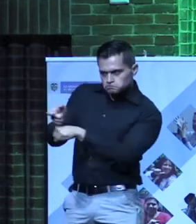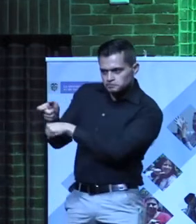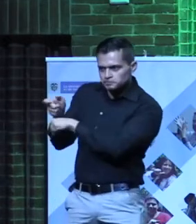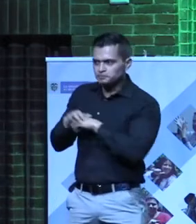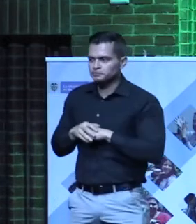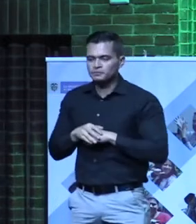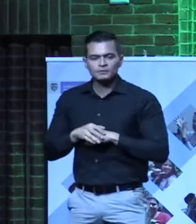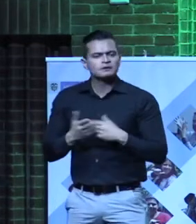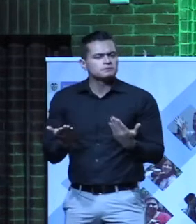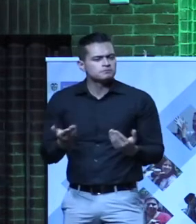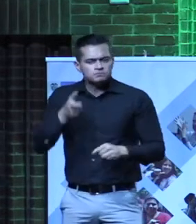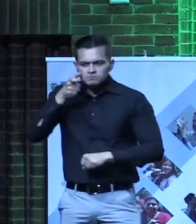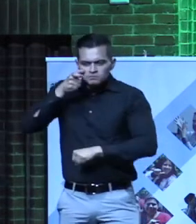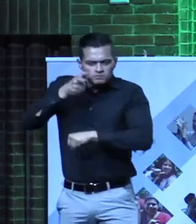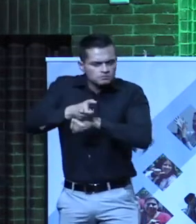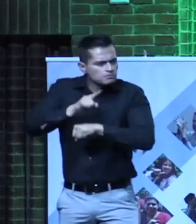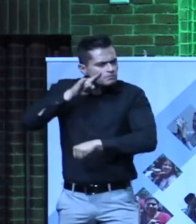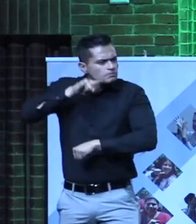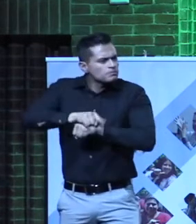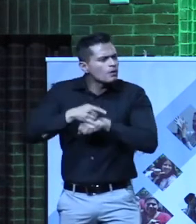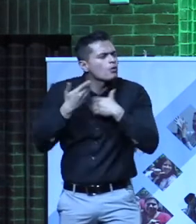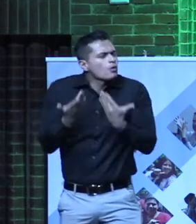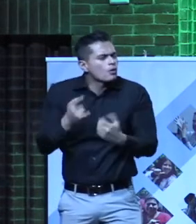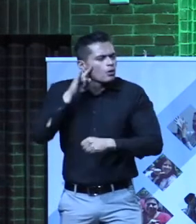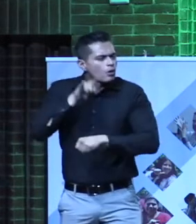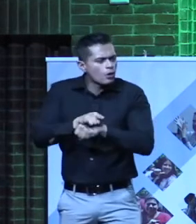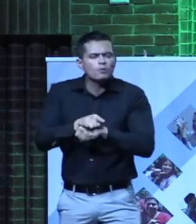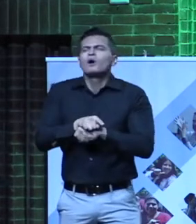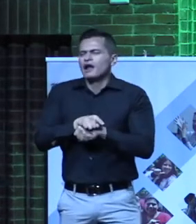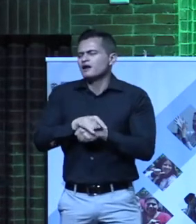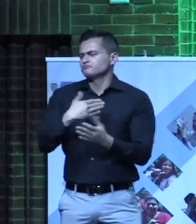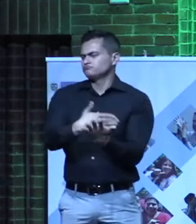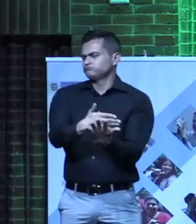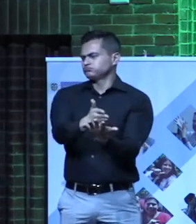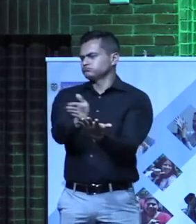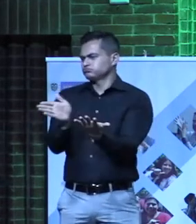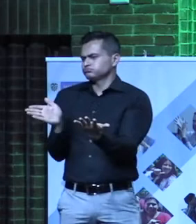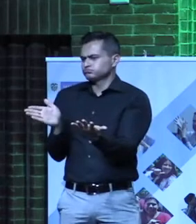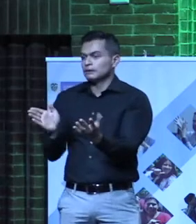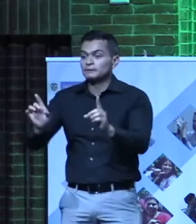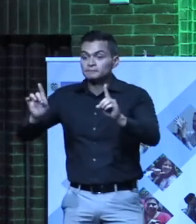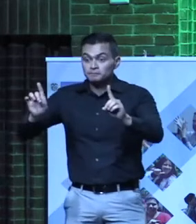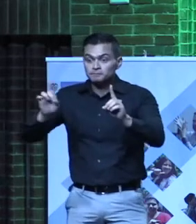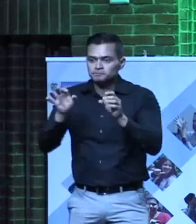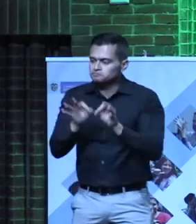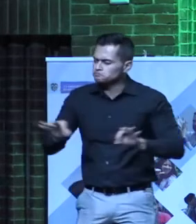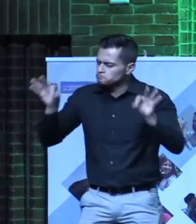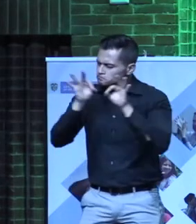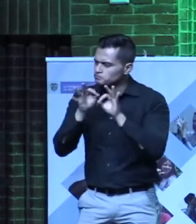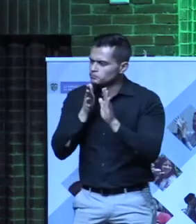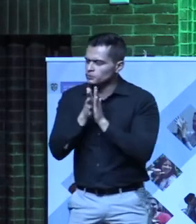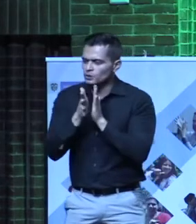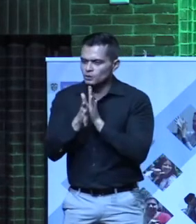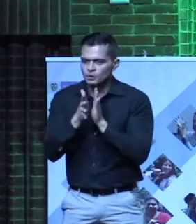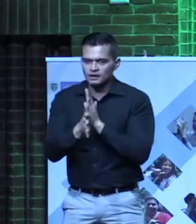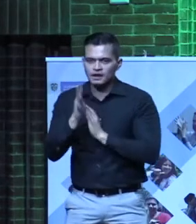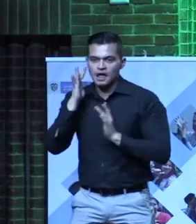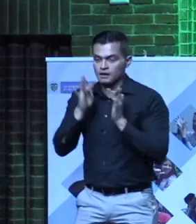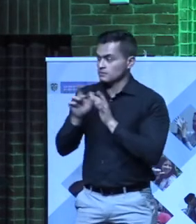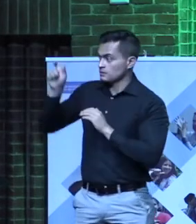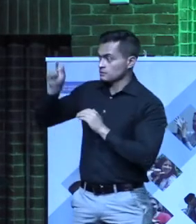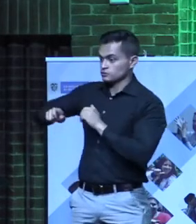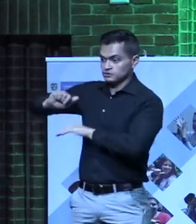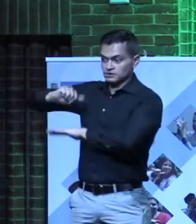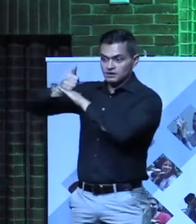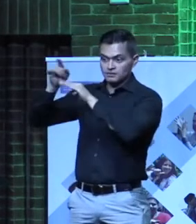diferentes perspectivas, pero lo importante para esta administración y lo importante para el señor Contralor hoy por